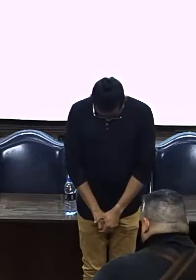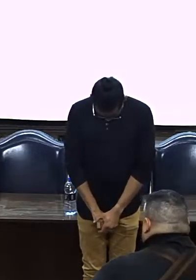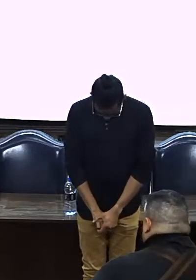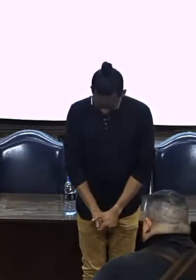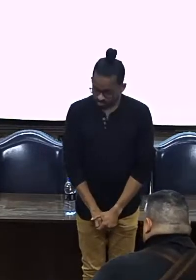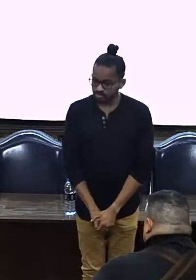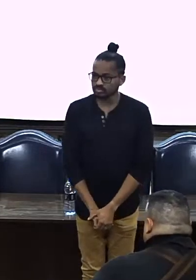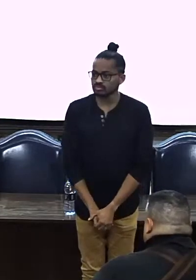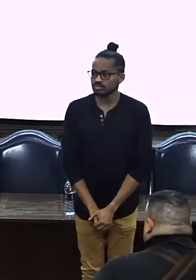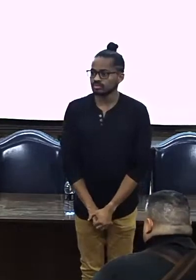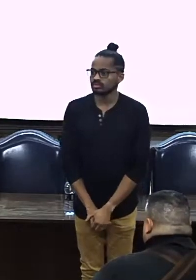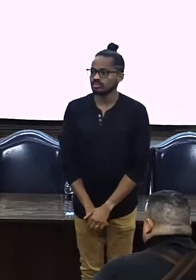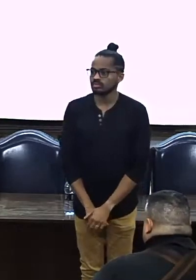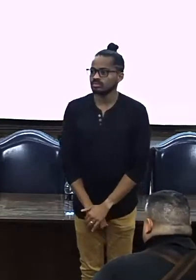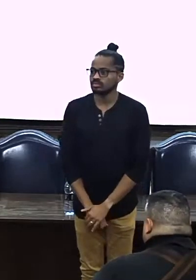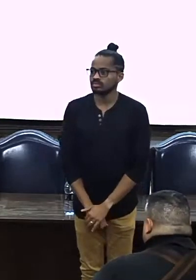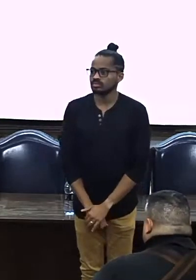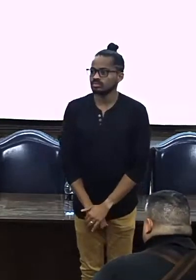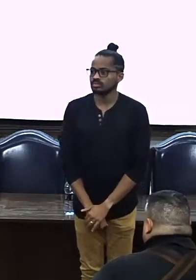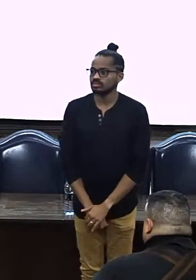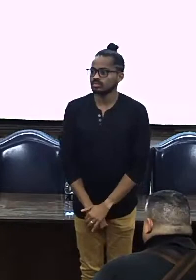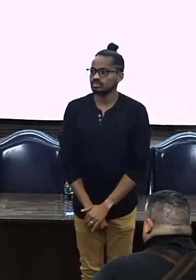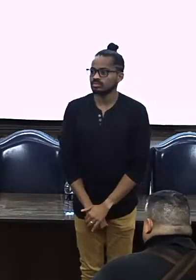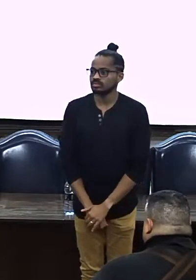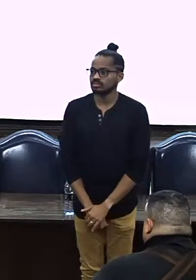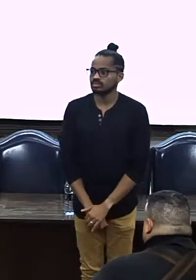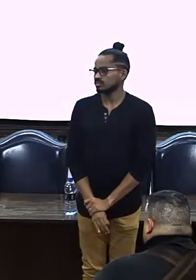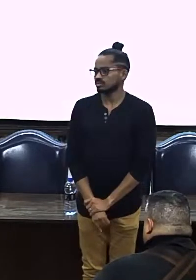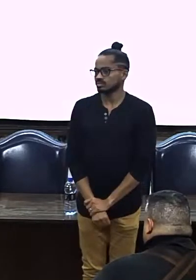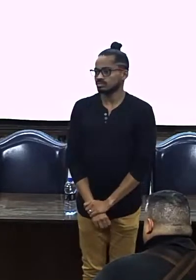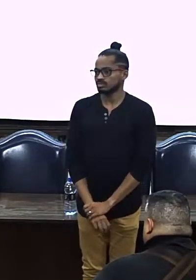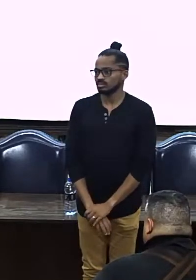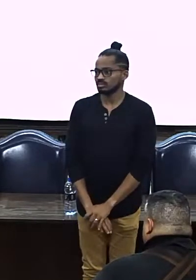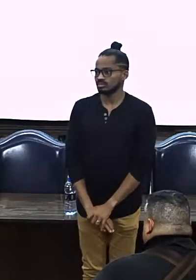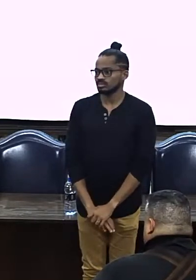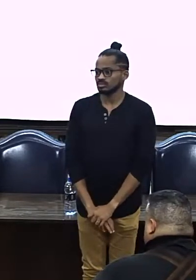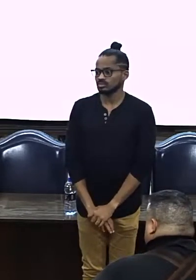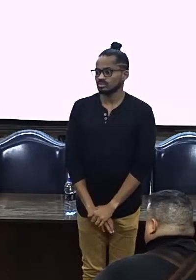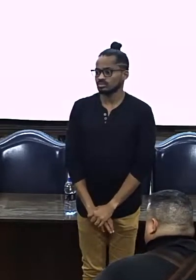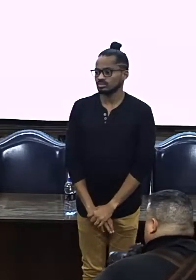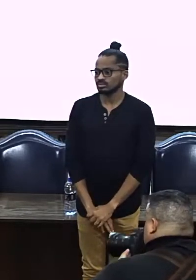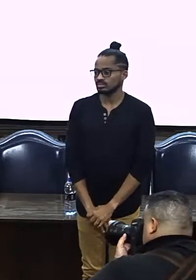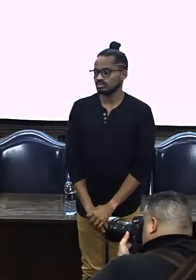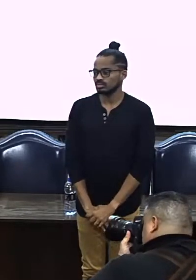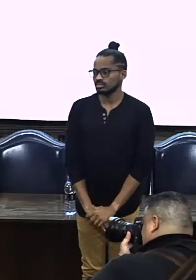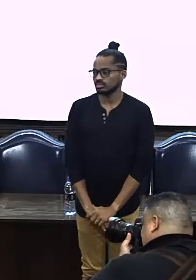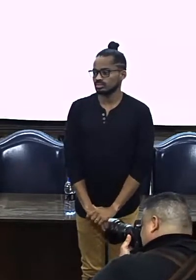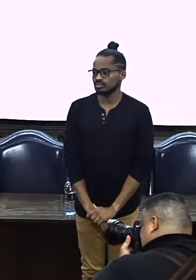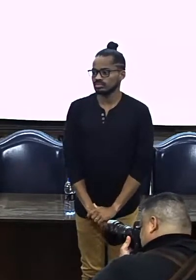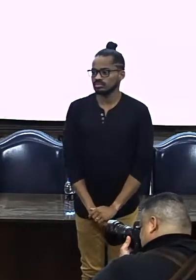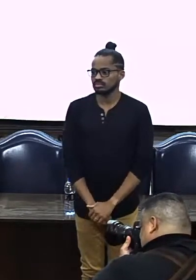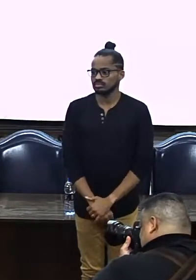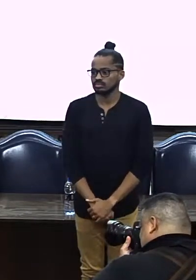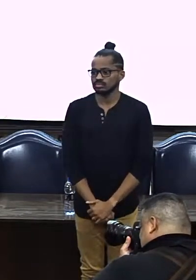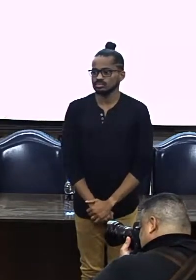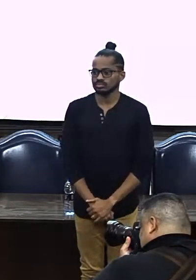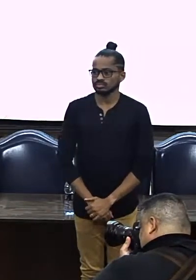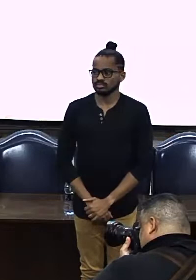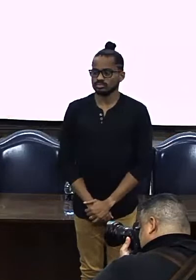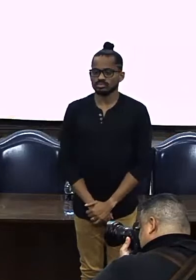Então, é assim, quanto mais a gente abre a mandíbula, maior a proeminência. Ela tem observado essa correlação nos estudos mais recentes dela.